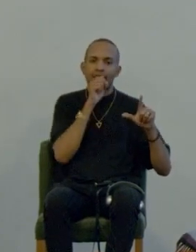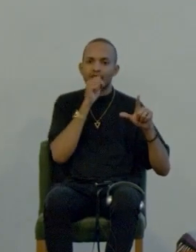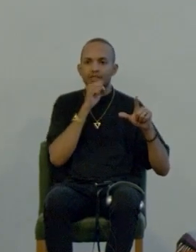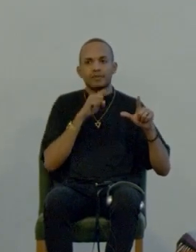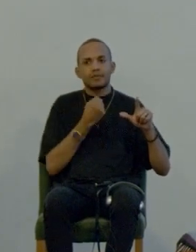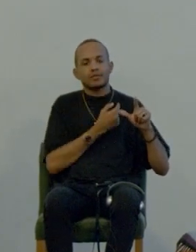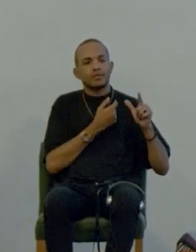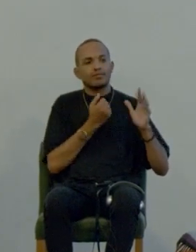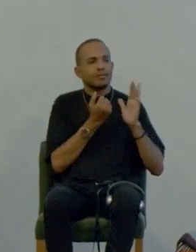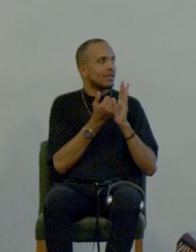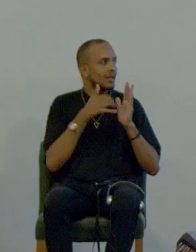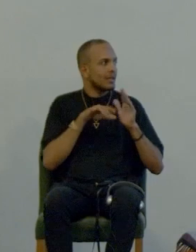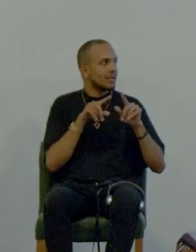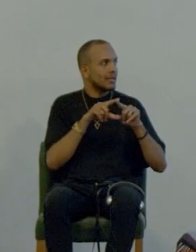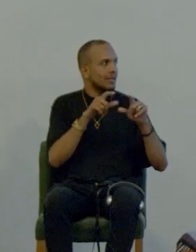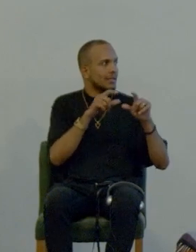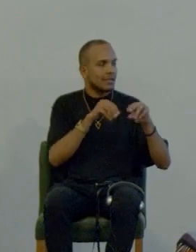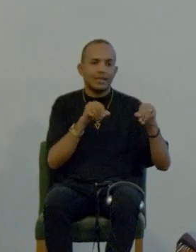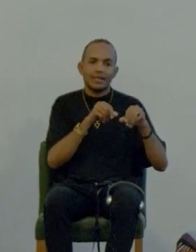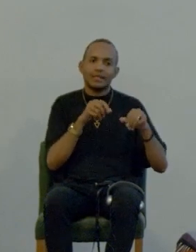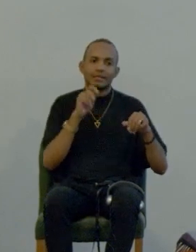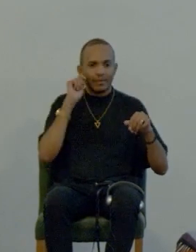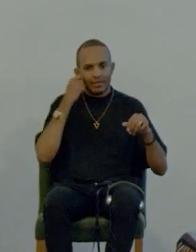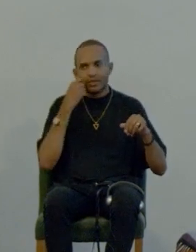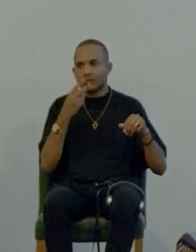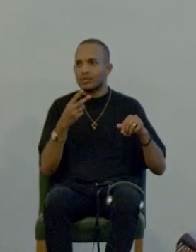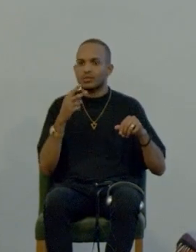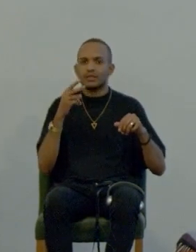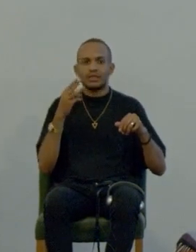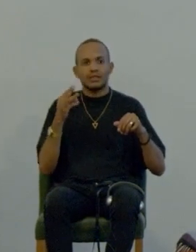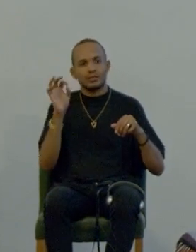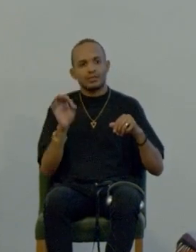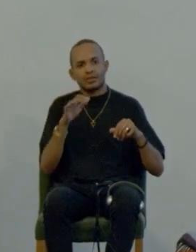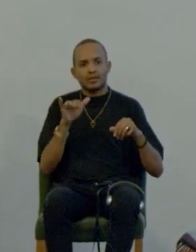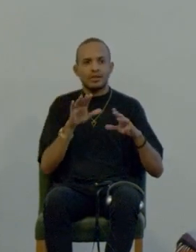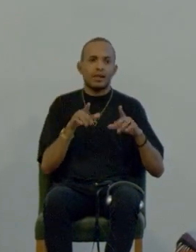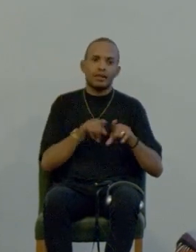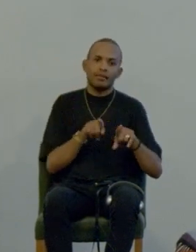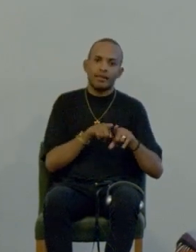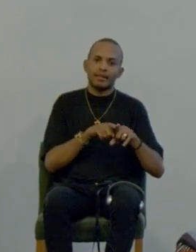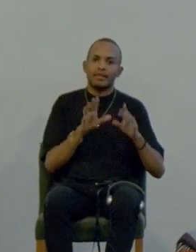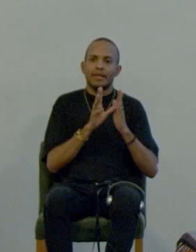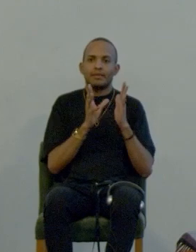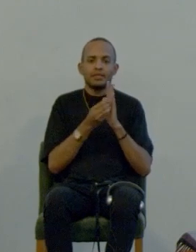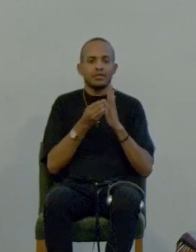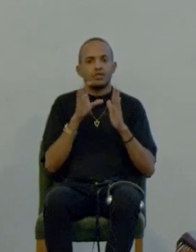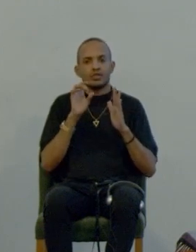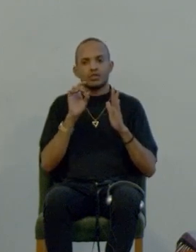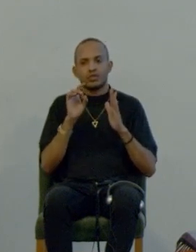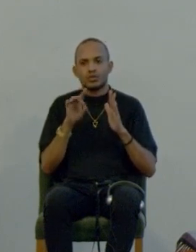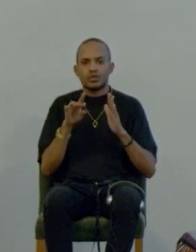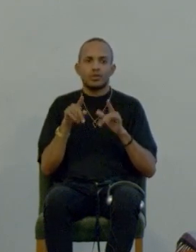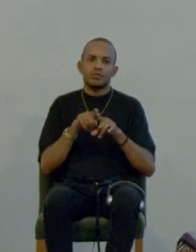gente tem é que talvez essas áreas de terra preta correspondam entre 2% a 3% de toda a área da grande Amazônia, não só da bacia amazônica, mas